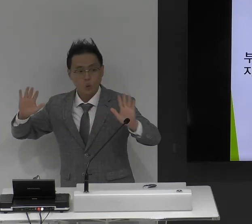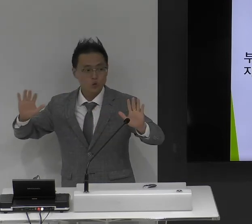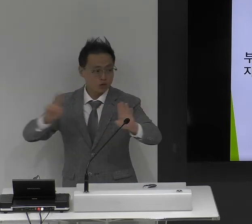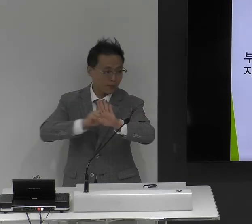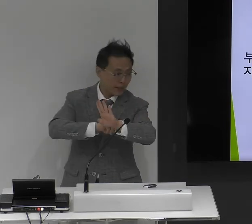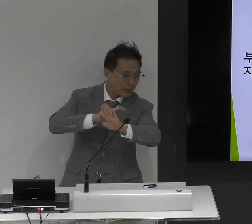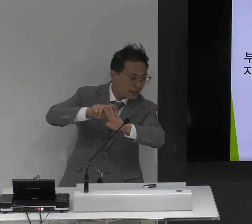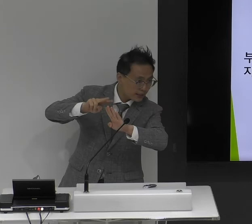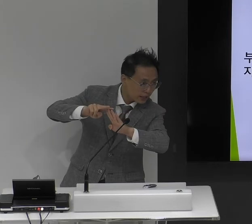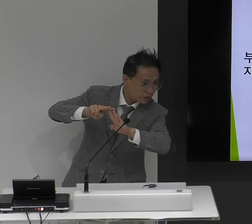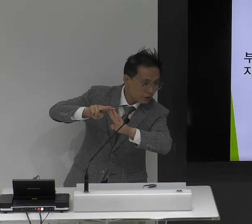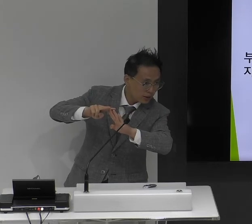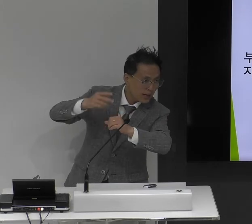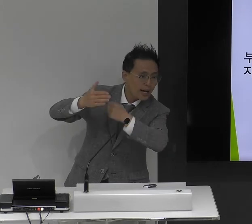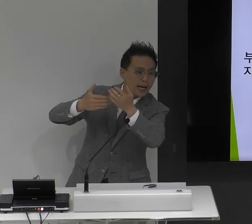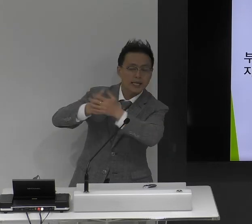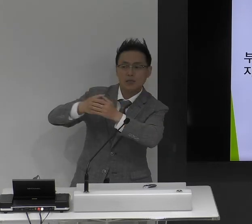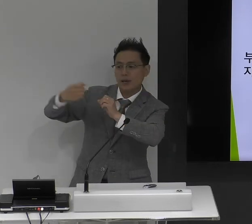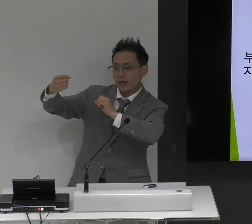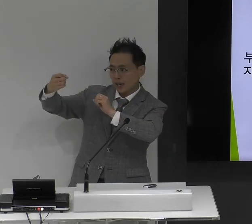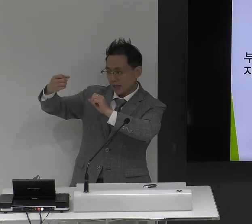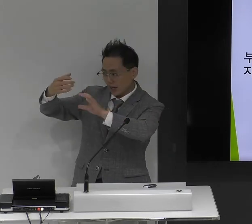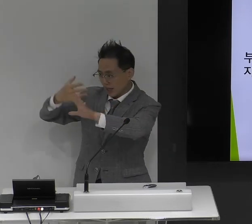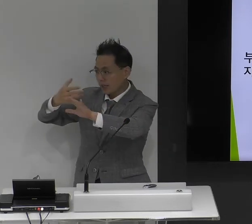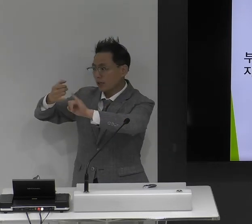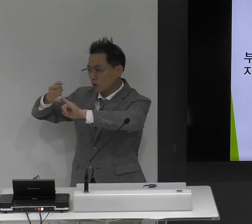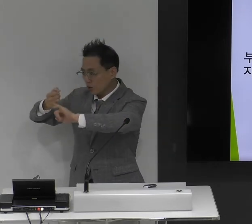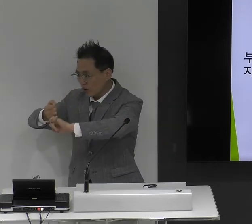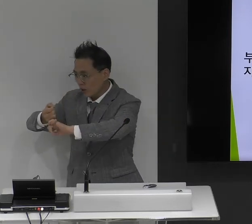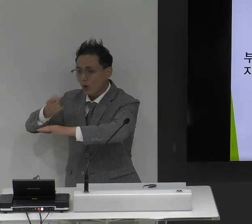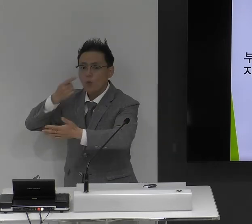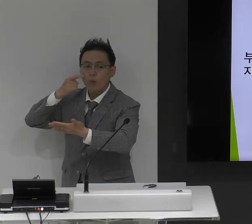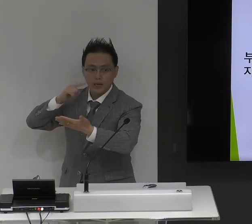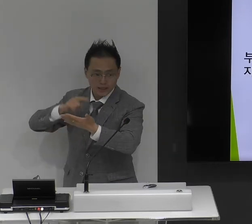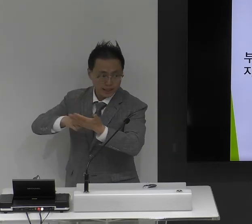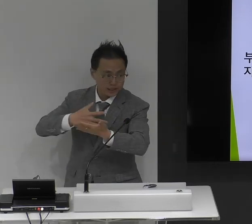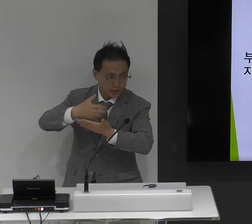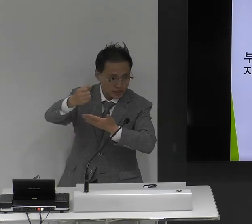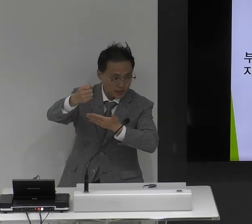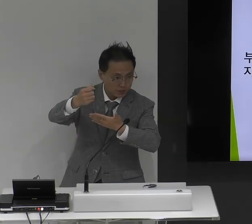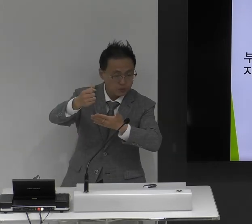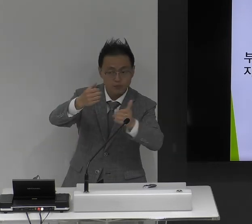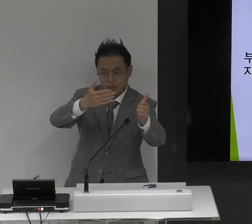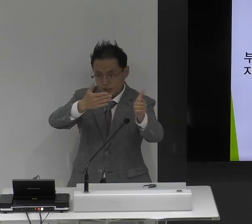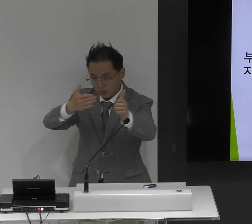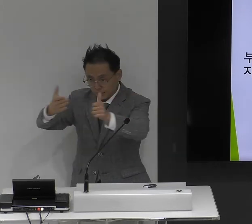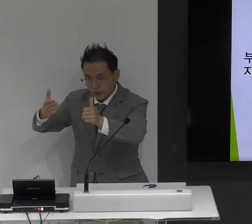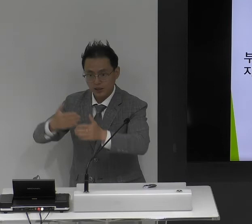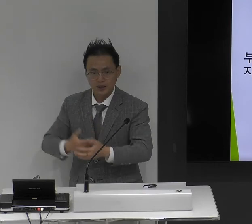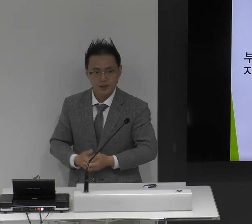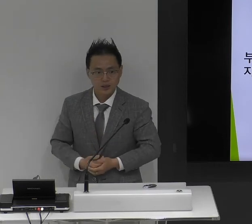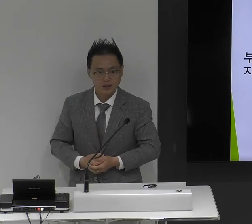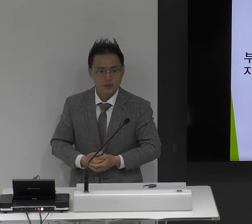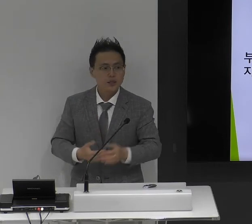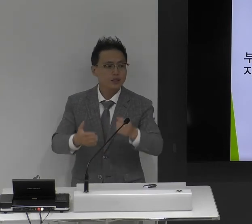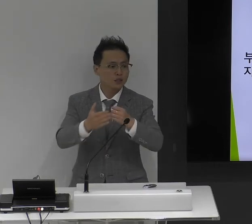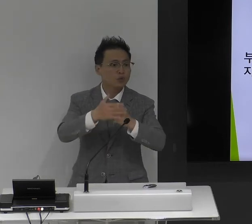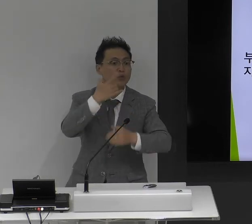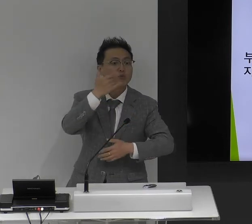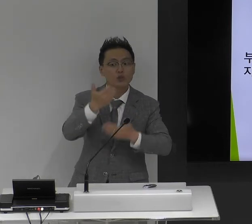우리가 베델센터에서 하나님의 약속을 확인하시길 부탁드립니다. 그러므로